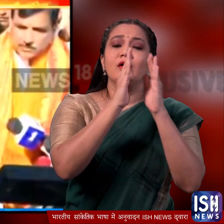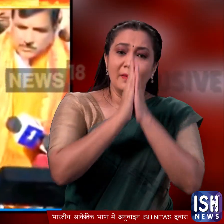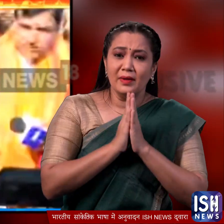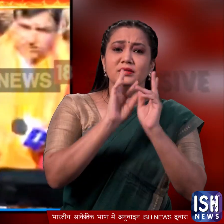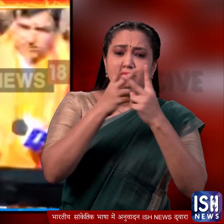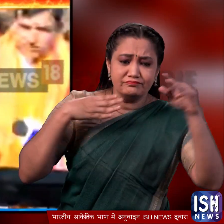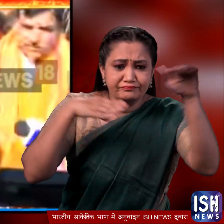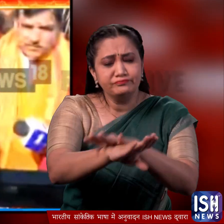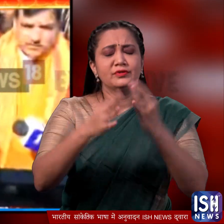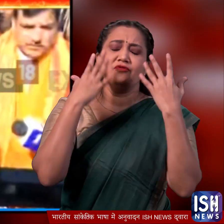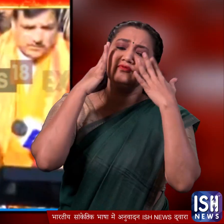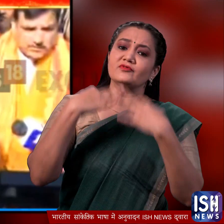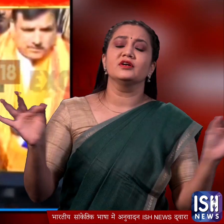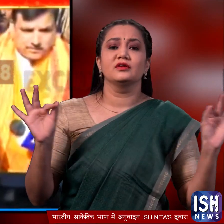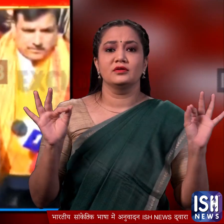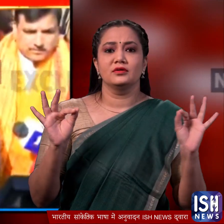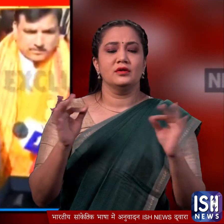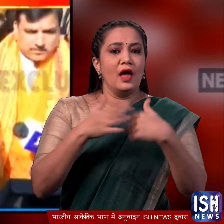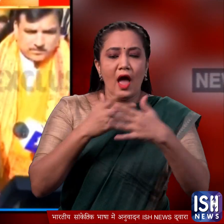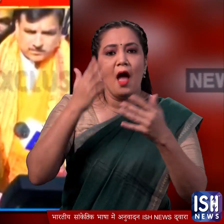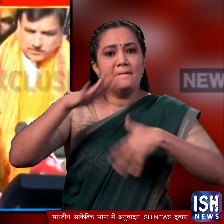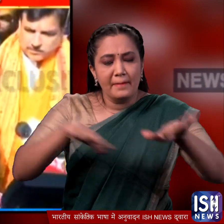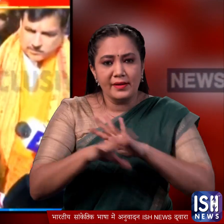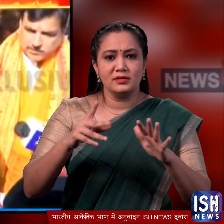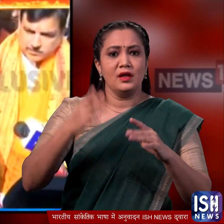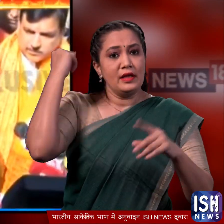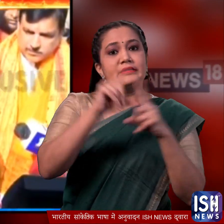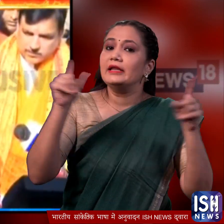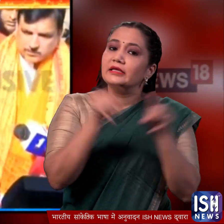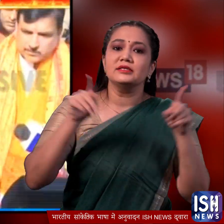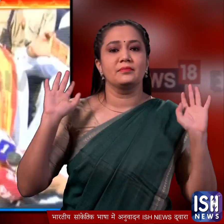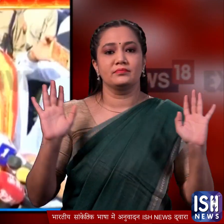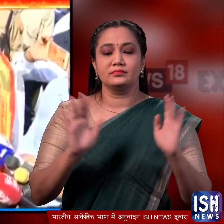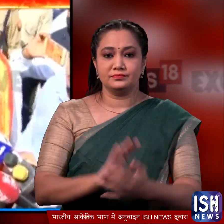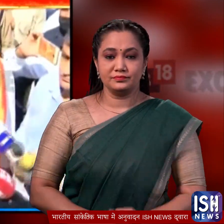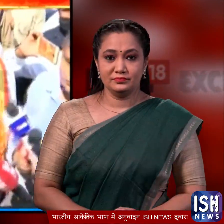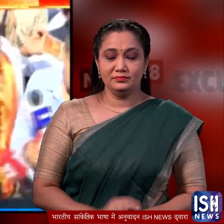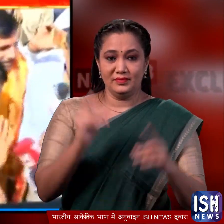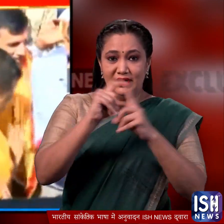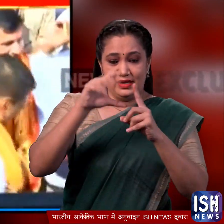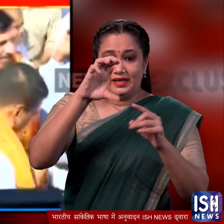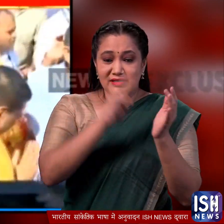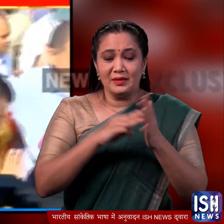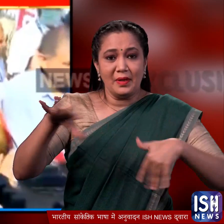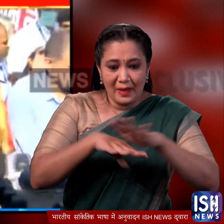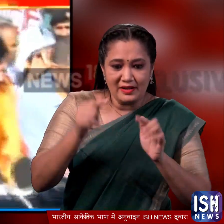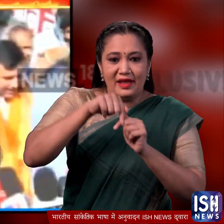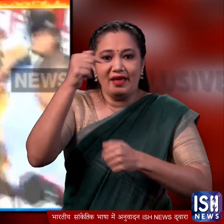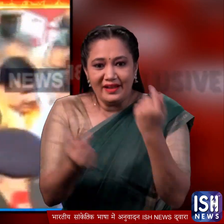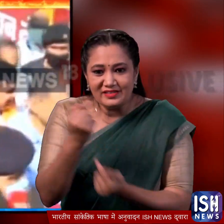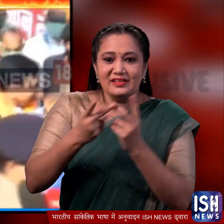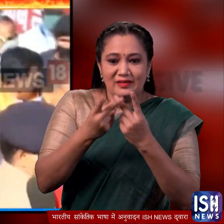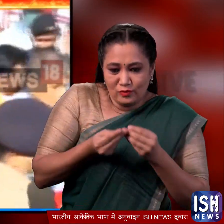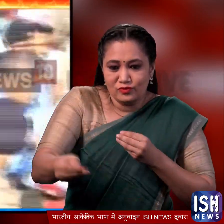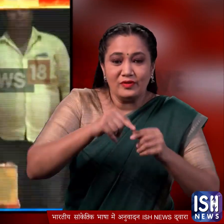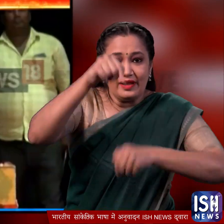लिए सबका फ्री में अरेंजमेंट करेंगे, जैसे दिल्ली में हम लोगों ने किया है। दिल्ली के सीएम ने चुनावी मौसम में यूपी के लोगों